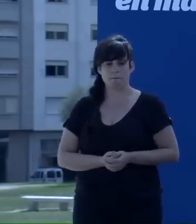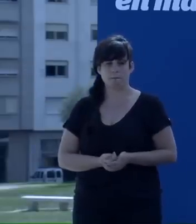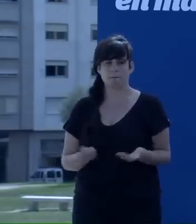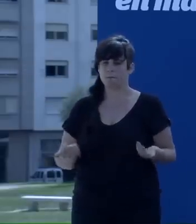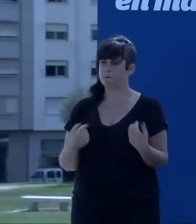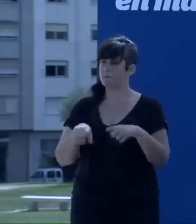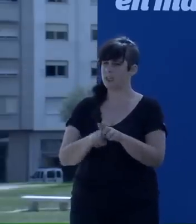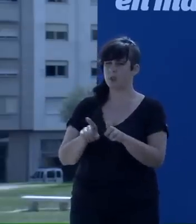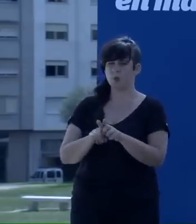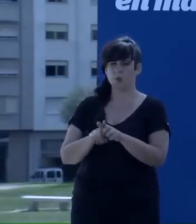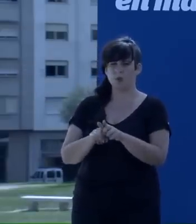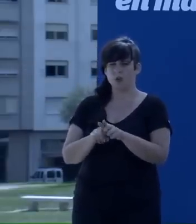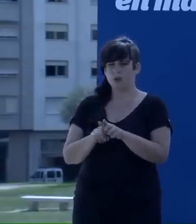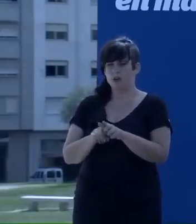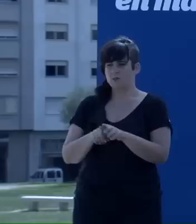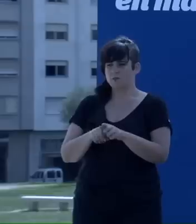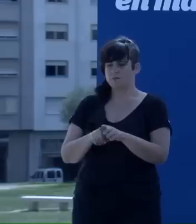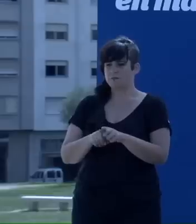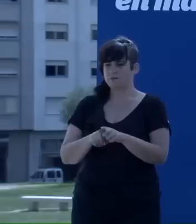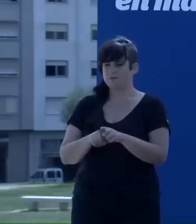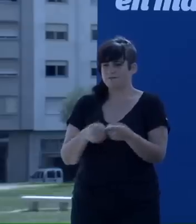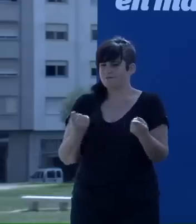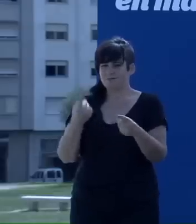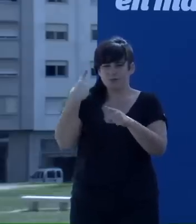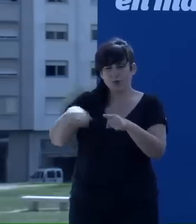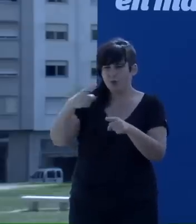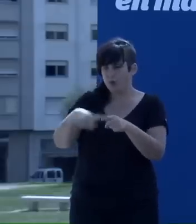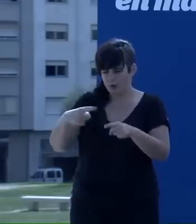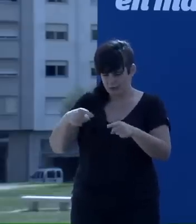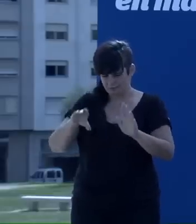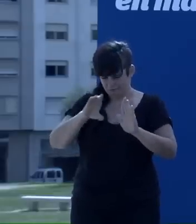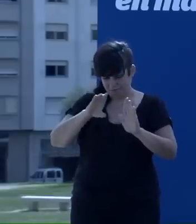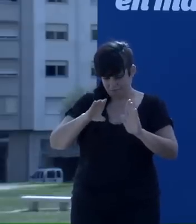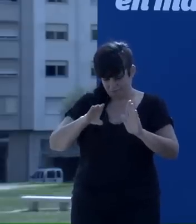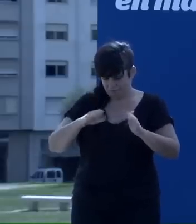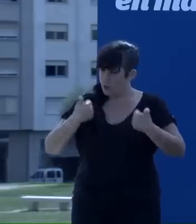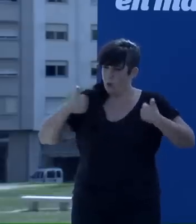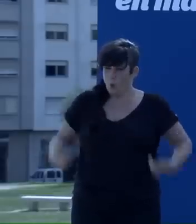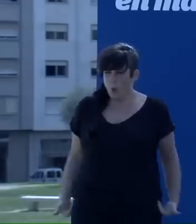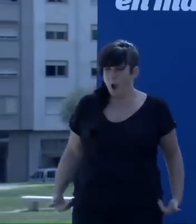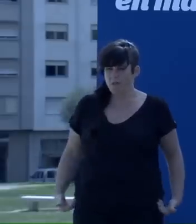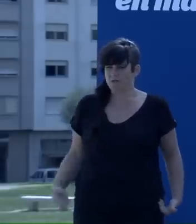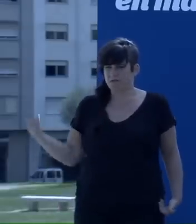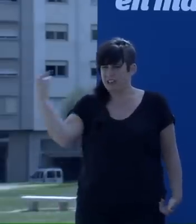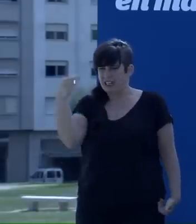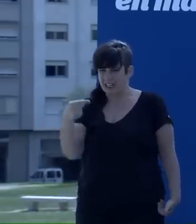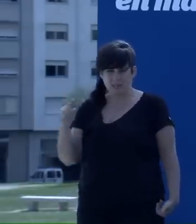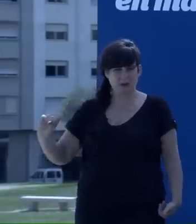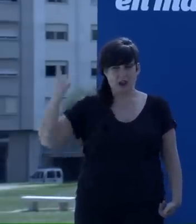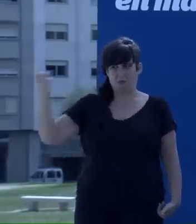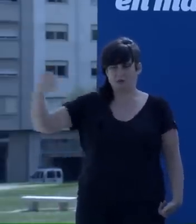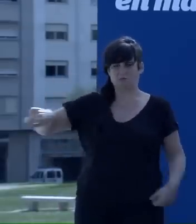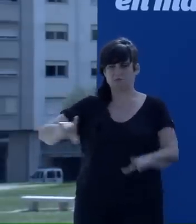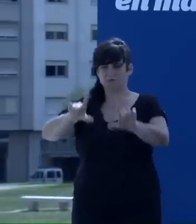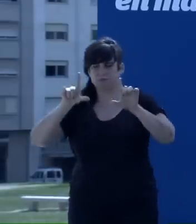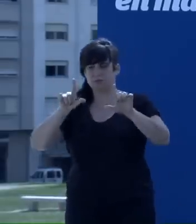características, os ingredientes máis ruíns da condición humana que hai. Nós somos os que apostamos pola honestidade